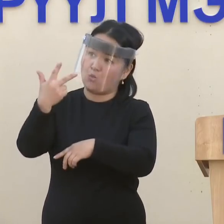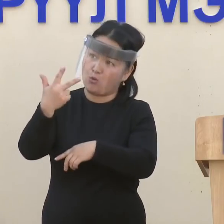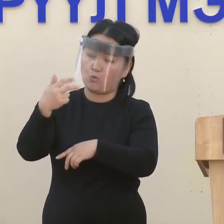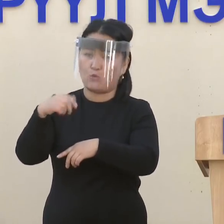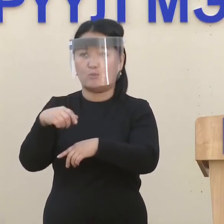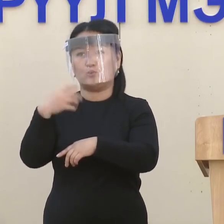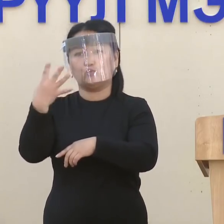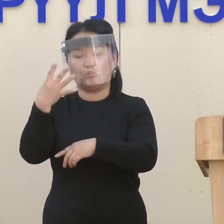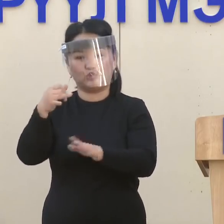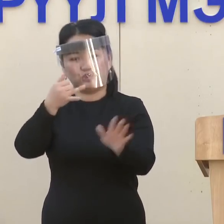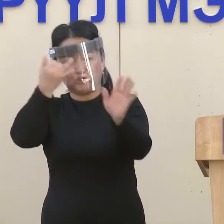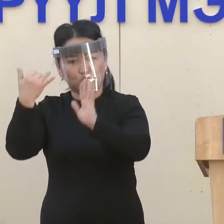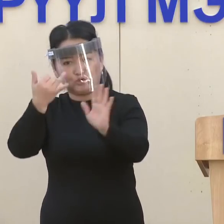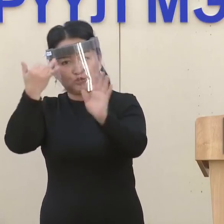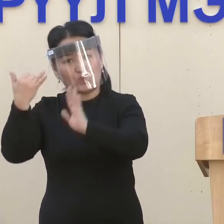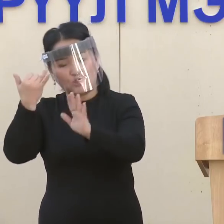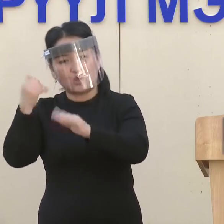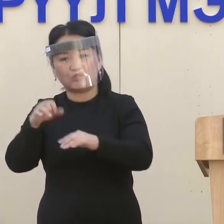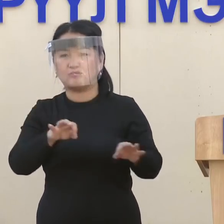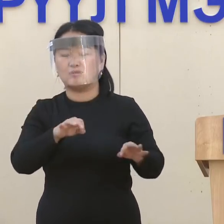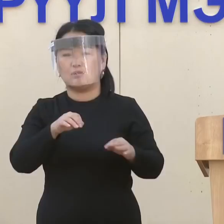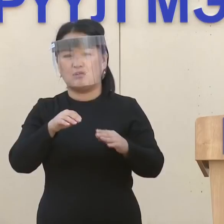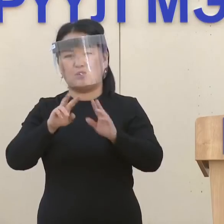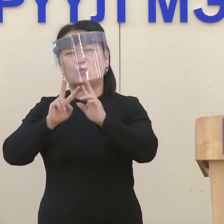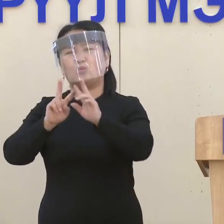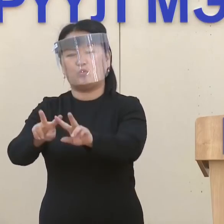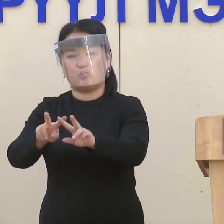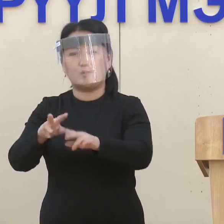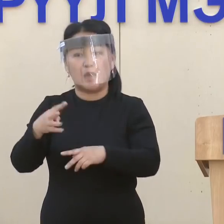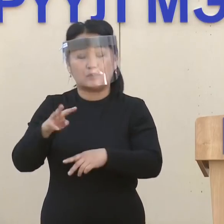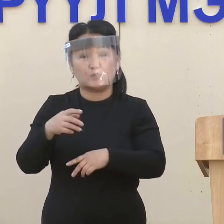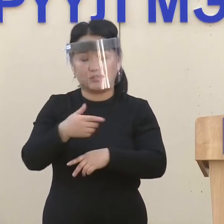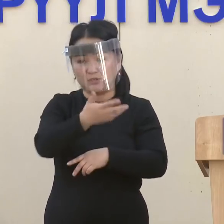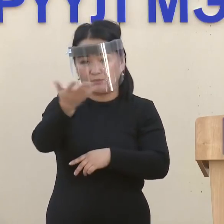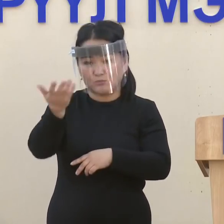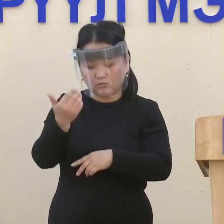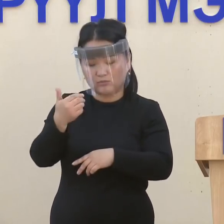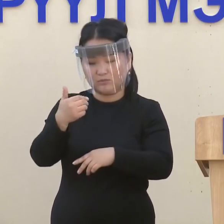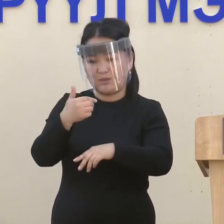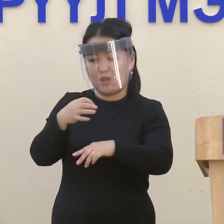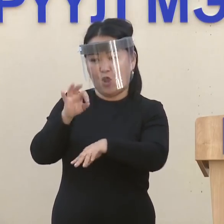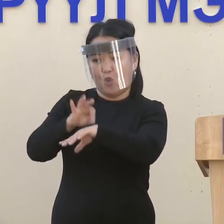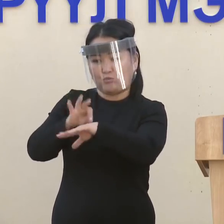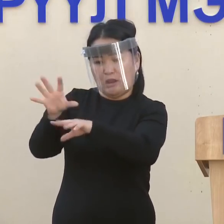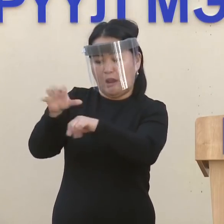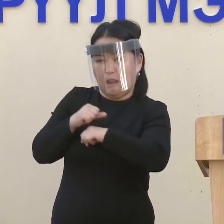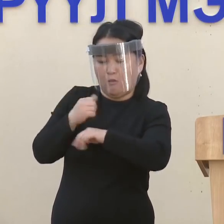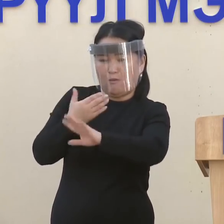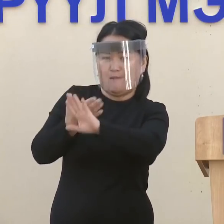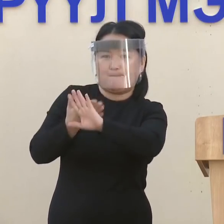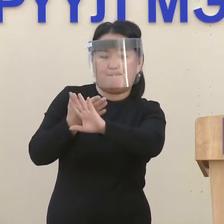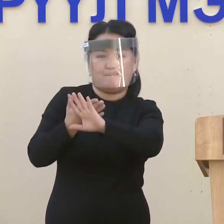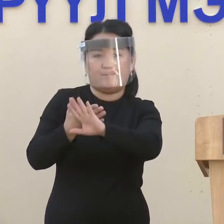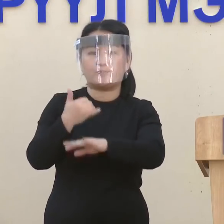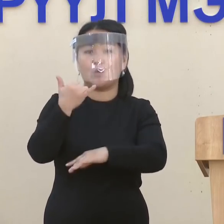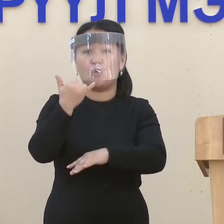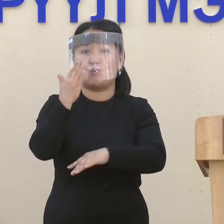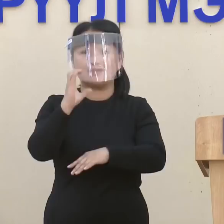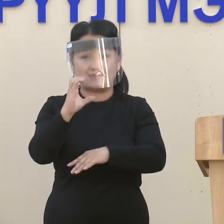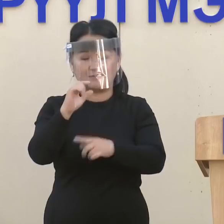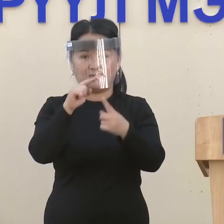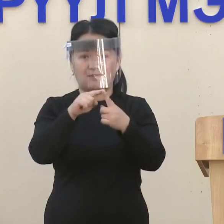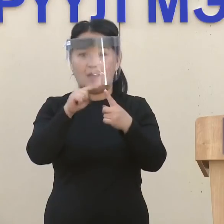хоног бол одоо үргэлжилнэ. Ийм үед одоо бид нар бас халдвар авчихгүй байх. Ягаад гэвэл манай Увсай аймаг, Баян Үлгийн аймаг зэрэг Оросын